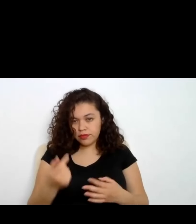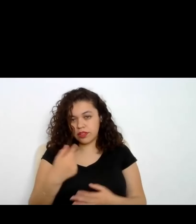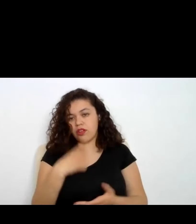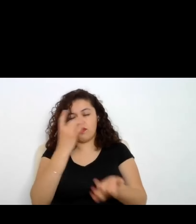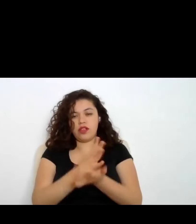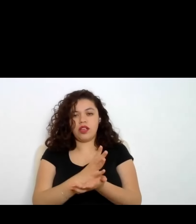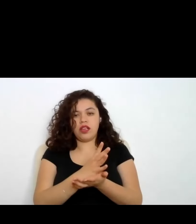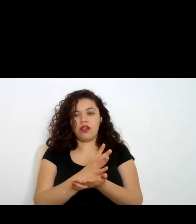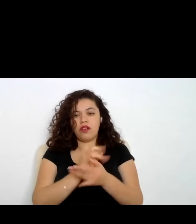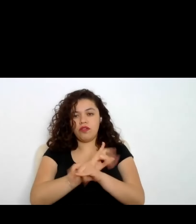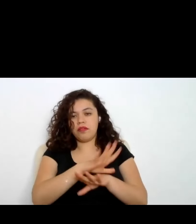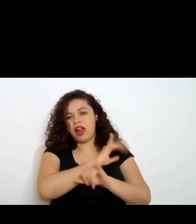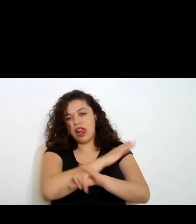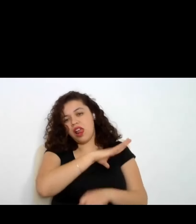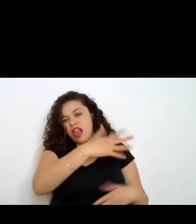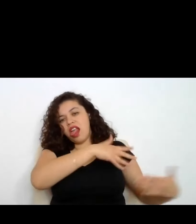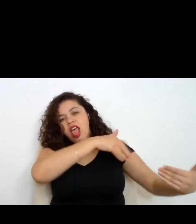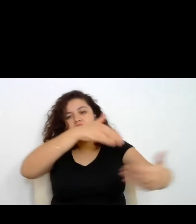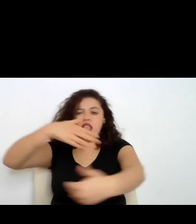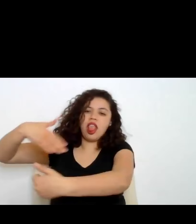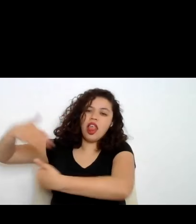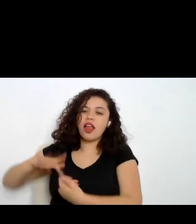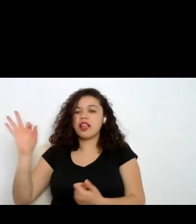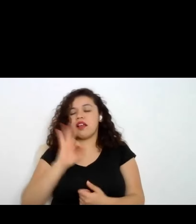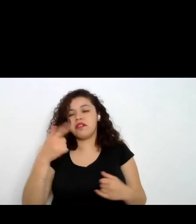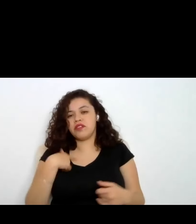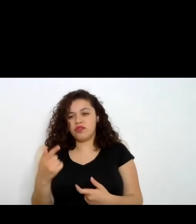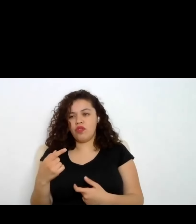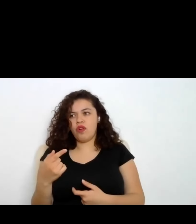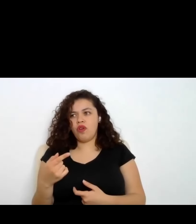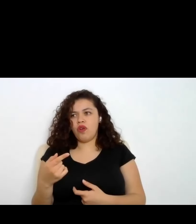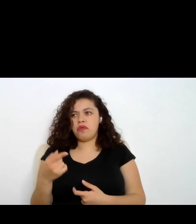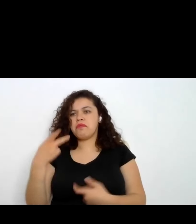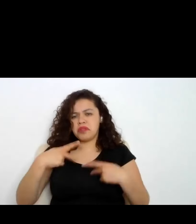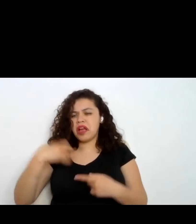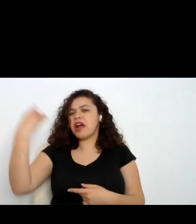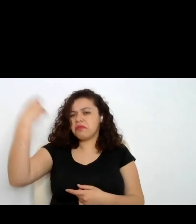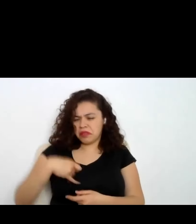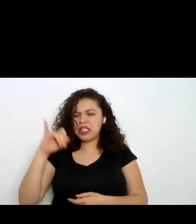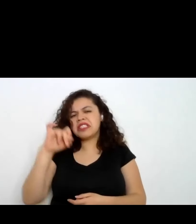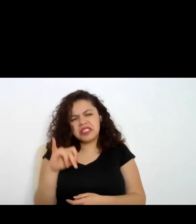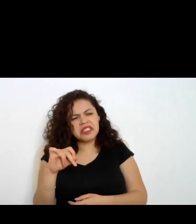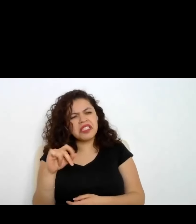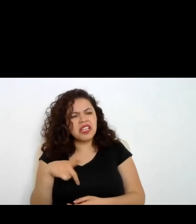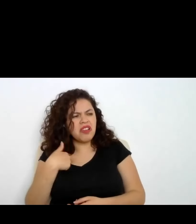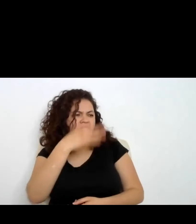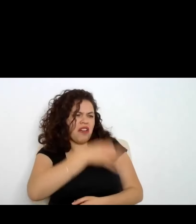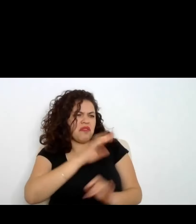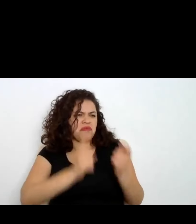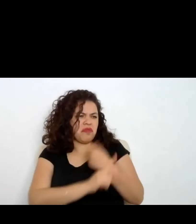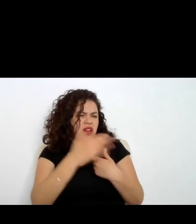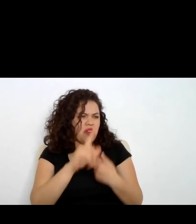estaba recabando datos generales y por tanto tenía a lo mejor un consentimiento tácito de mi aviso de privacidad,